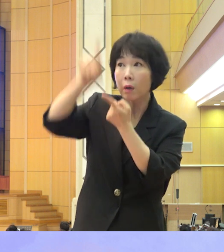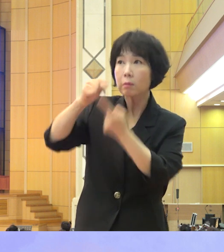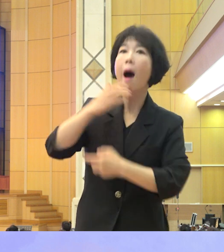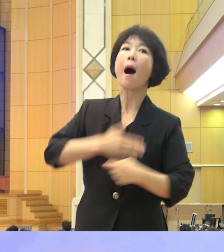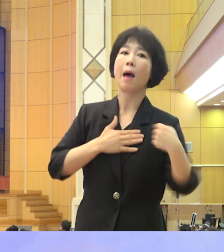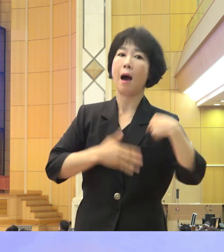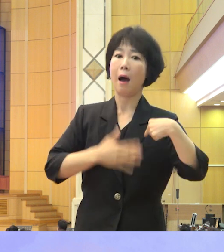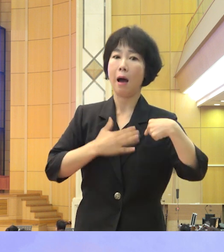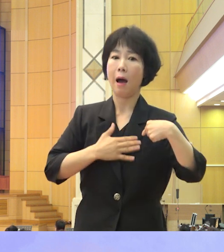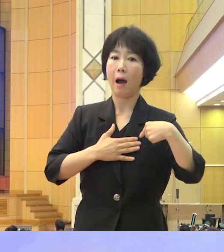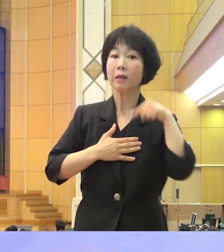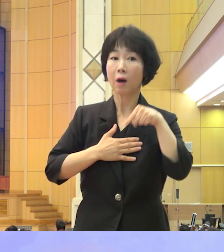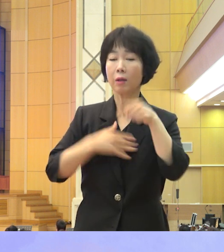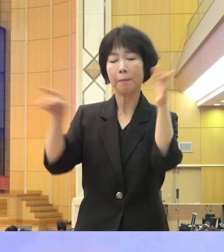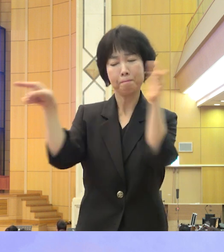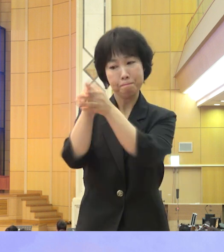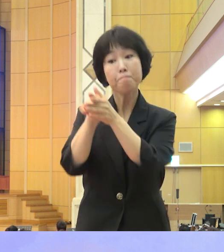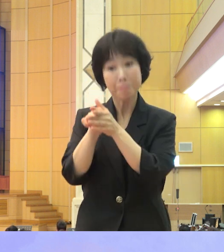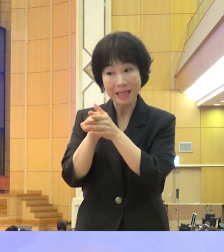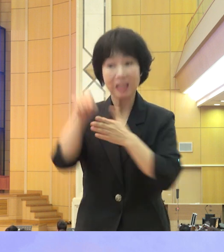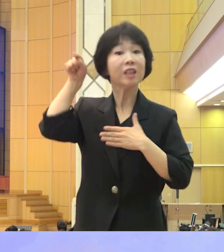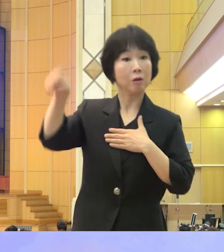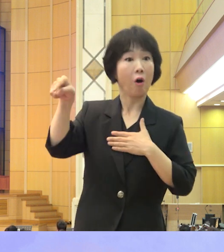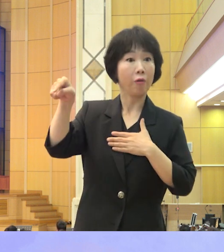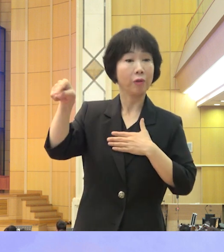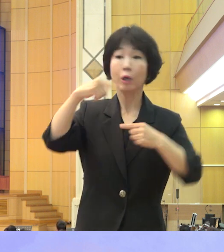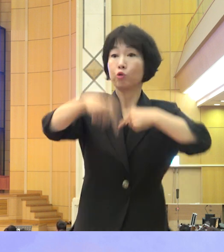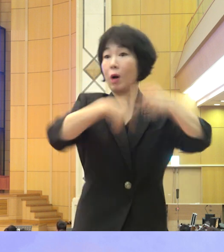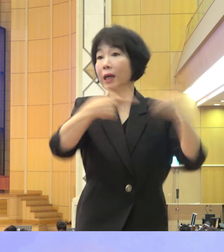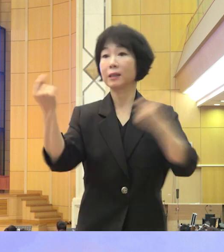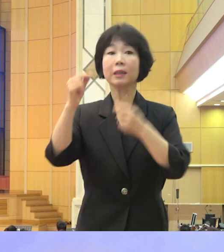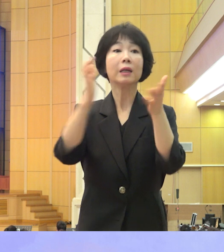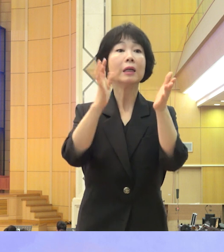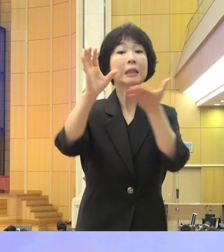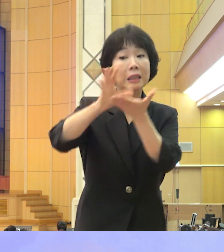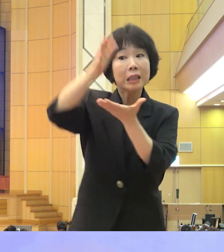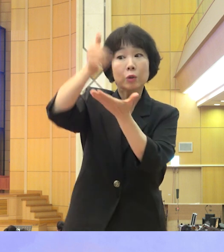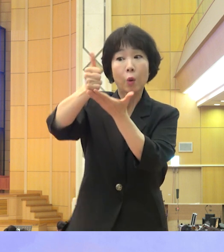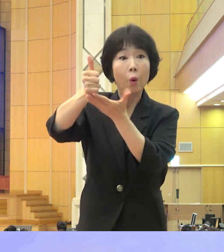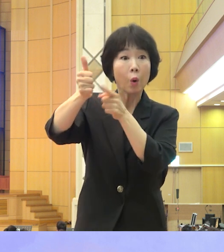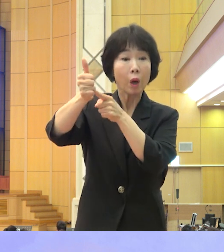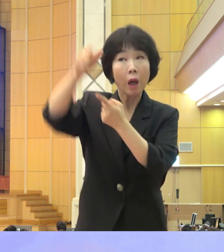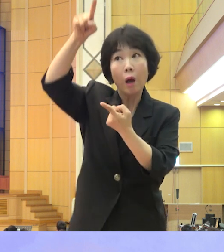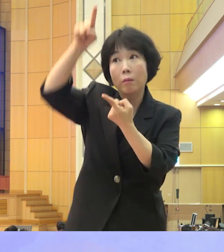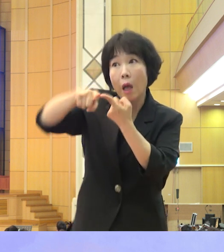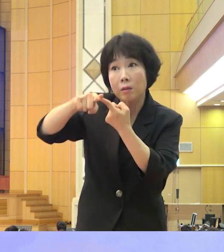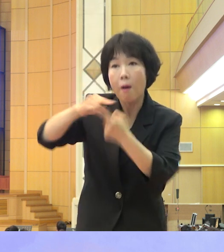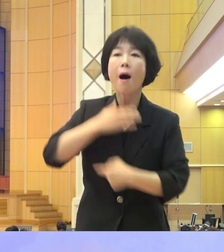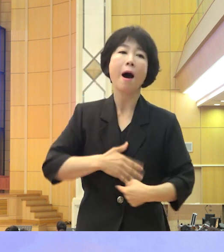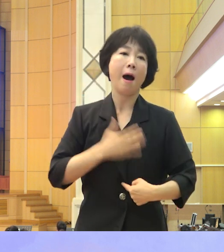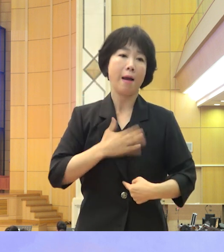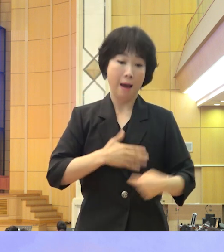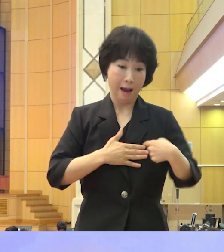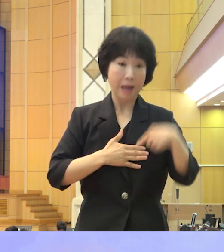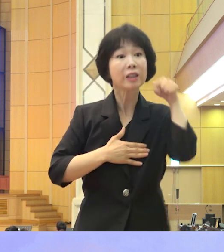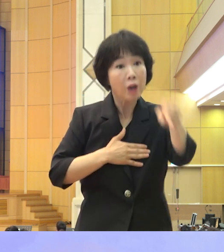것, 믿는 것. 다시 한번 그리스도를 아는